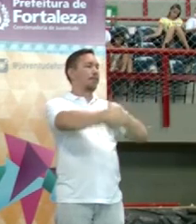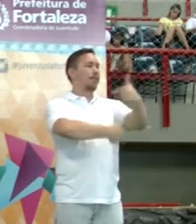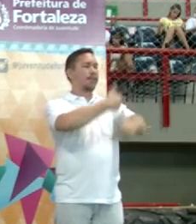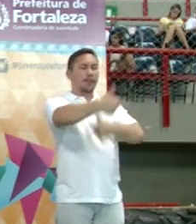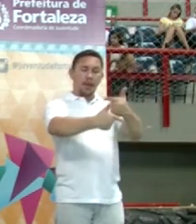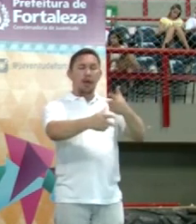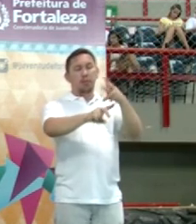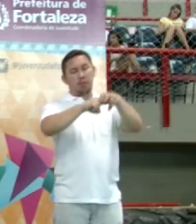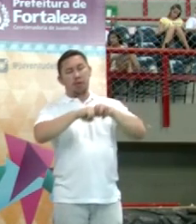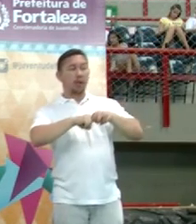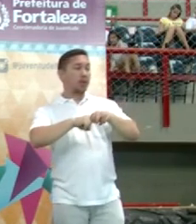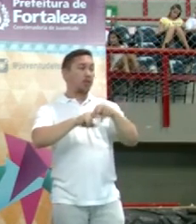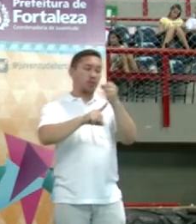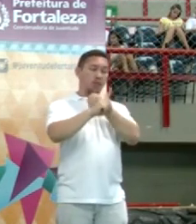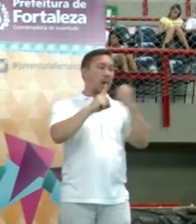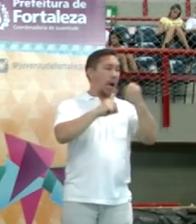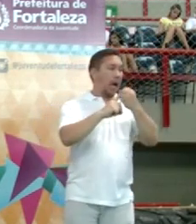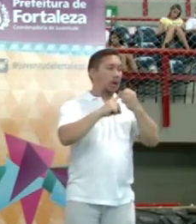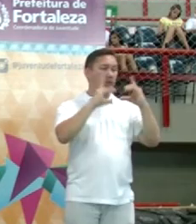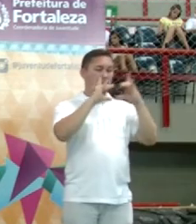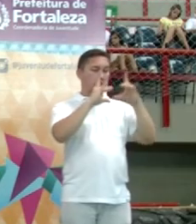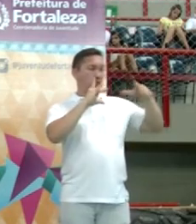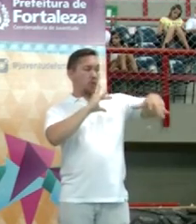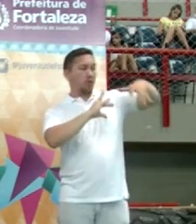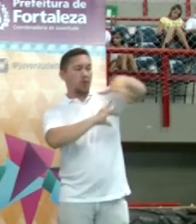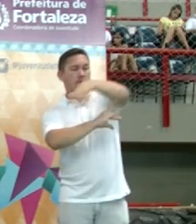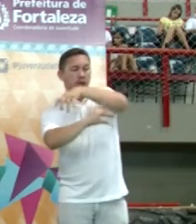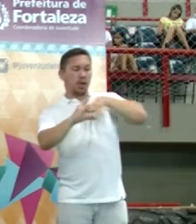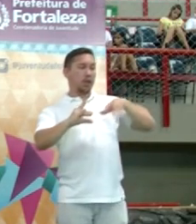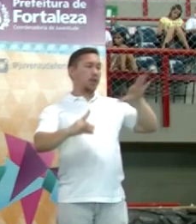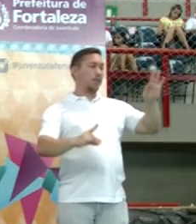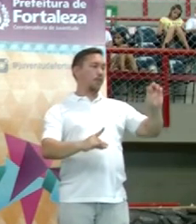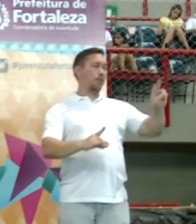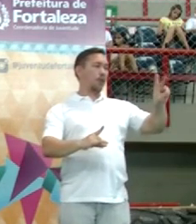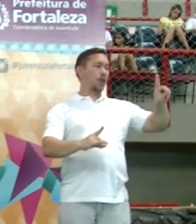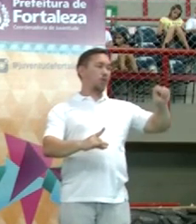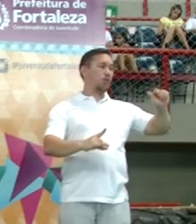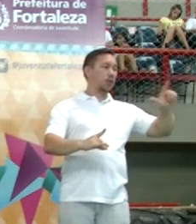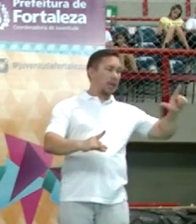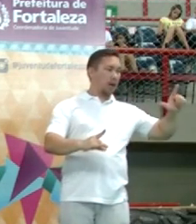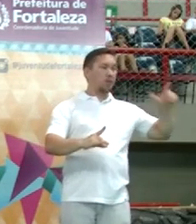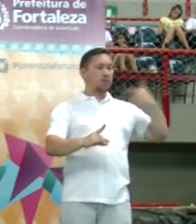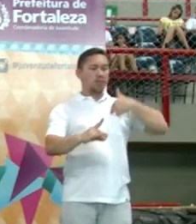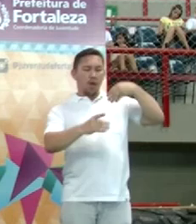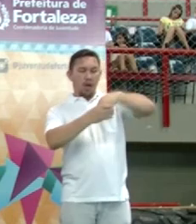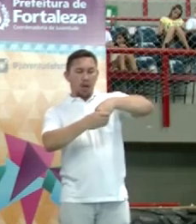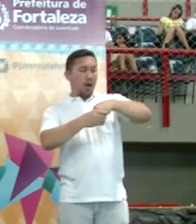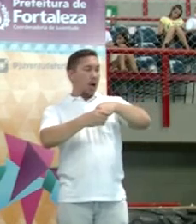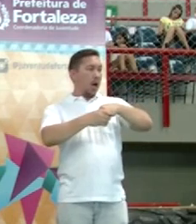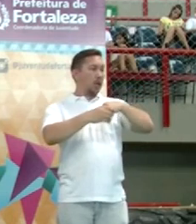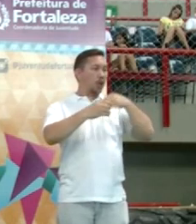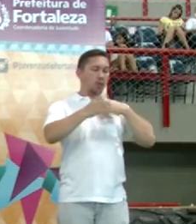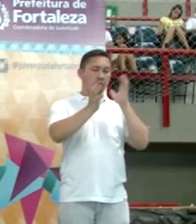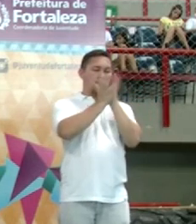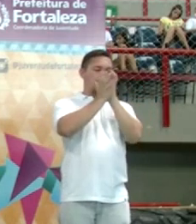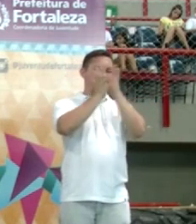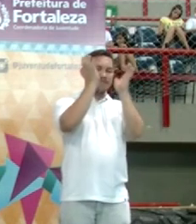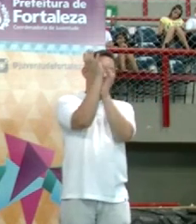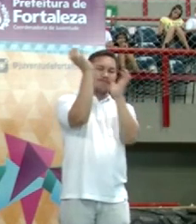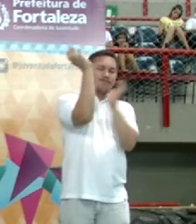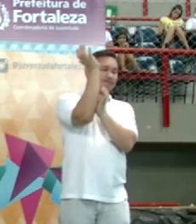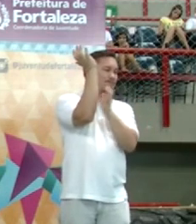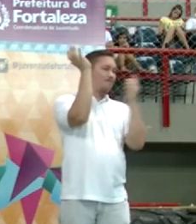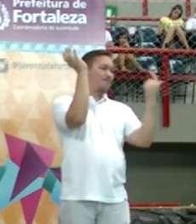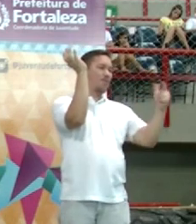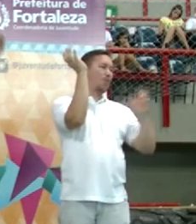a sociedade feudal, como você mora dentro do muro e as coisas não mudam, as classes sociais não mudam. Ou você